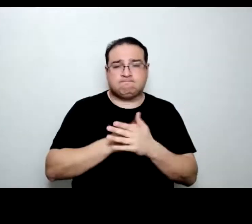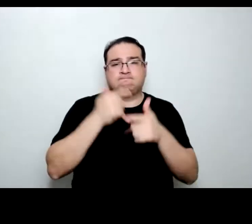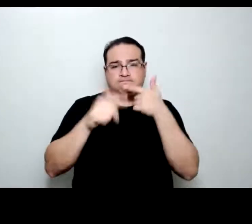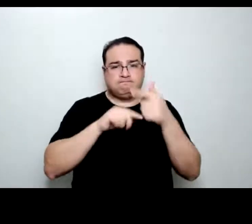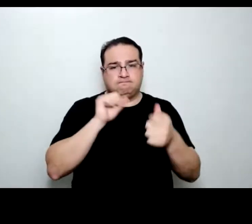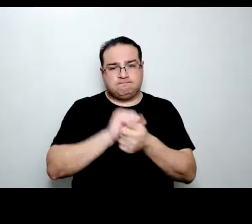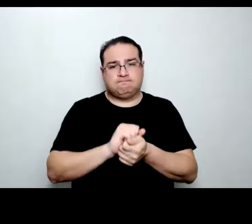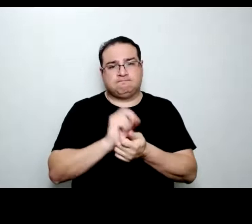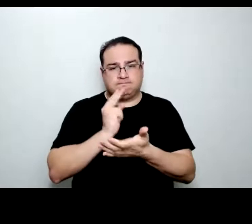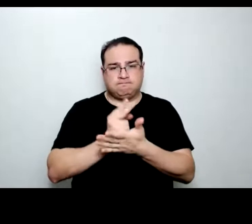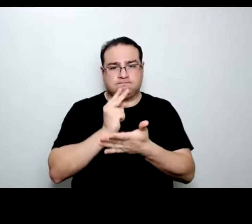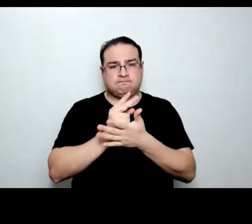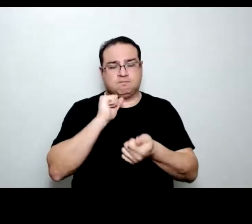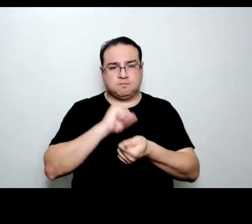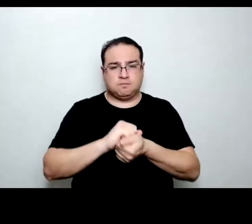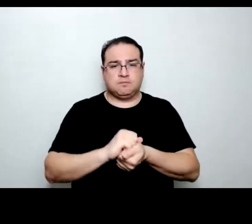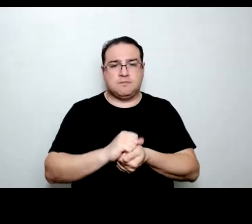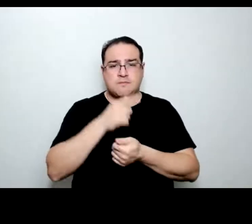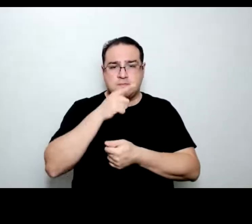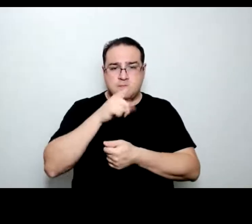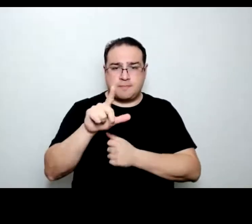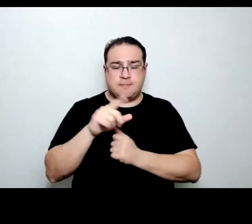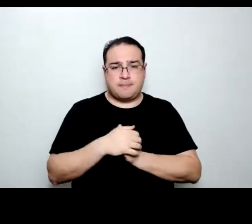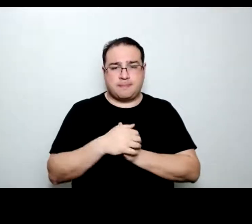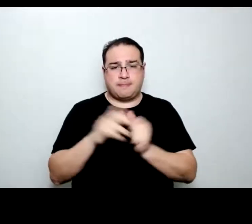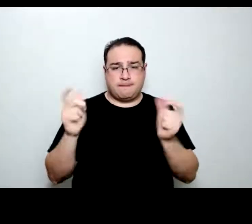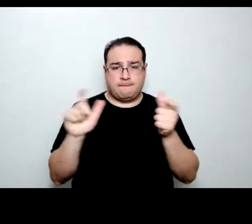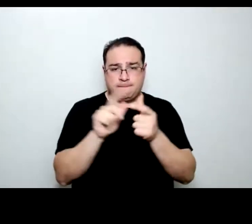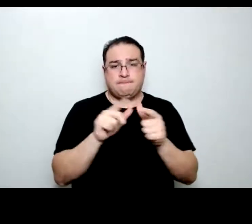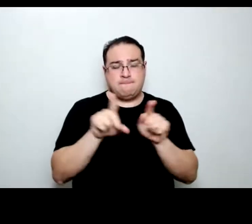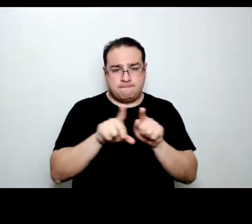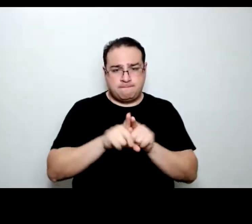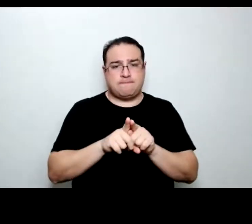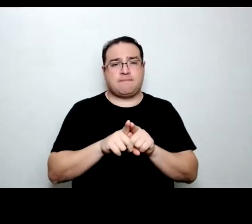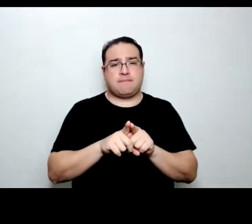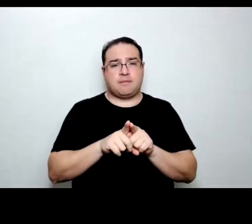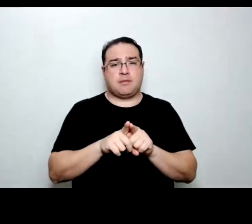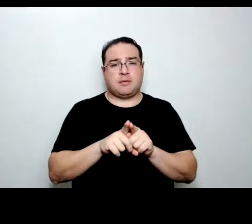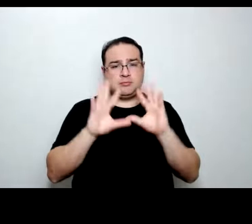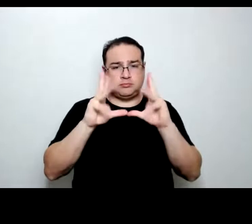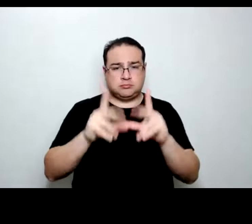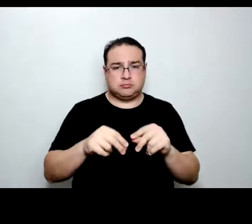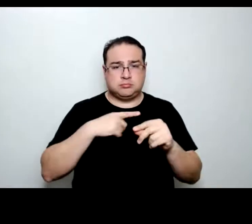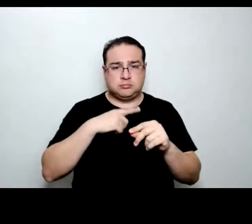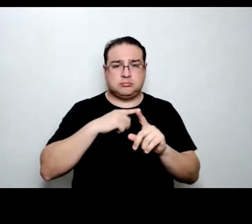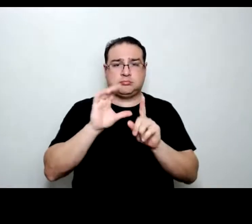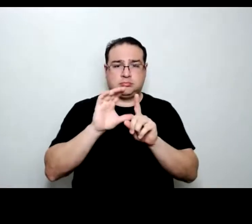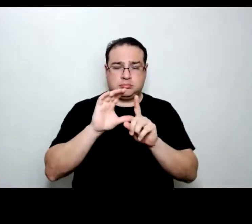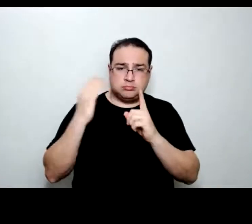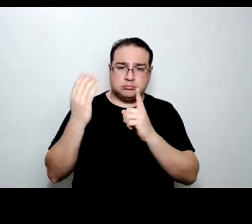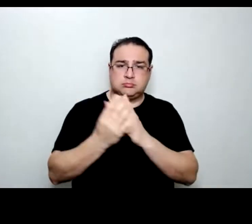trabalhar inevitavelmente com línguas minoritárias, minorizadas e com